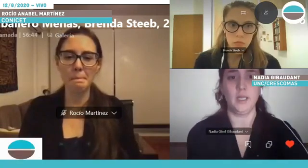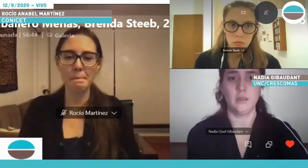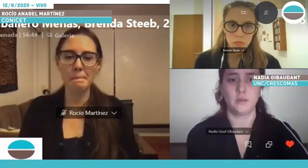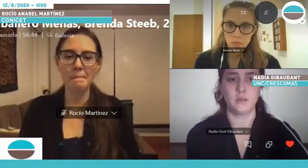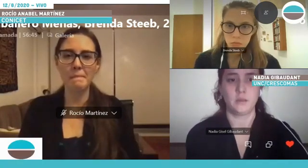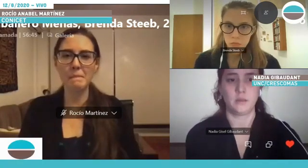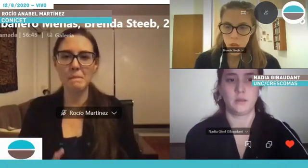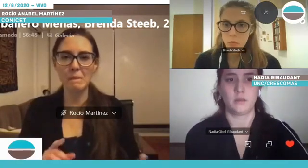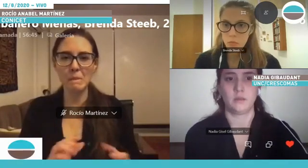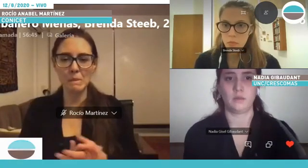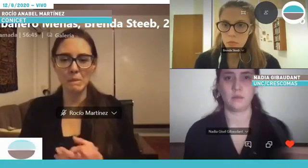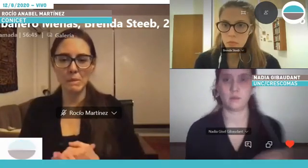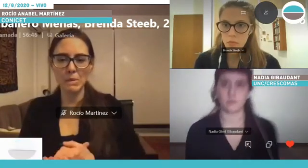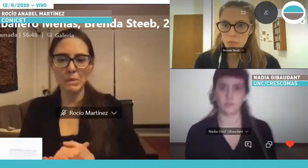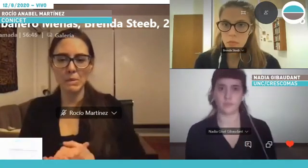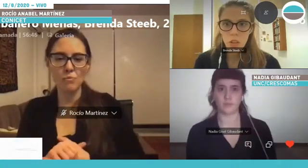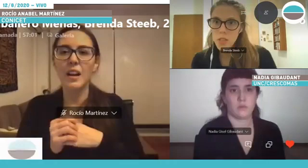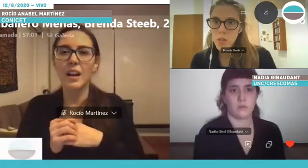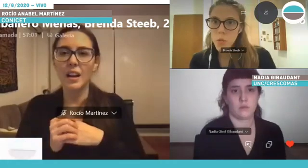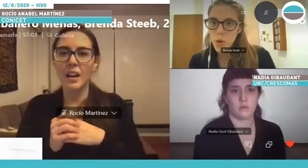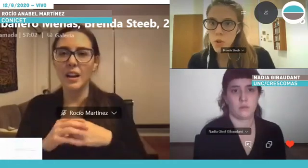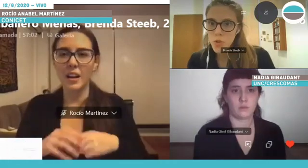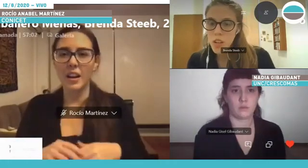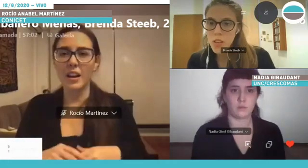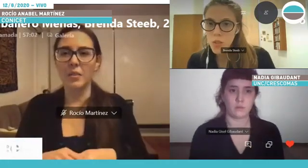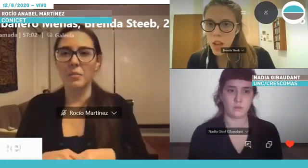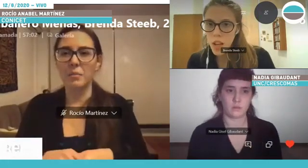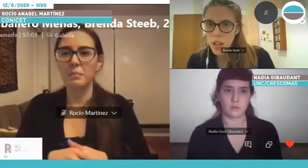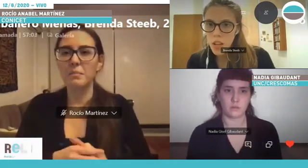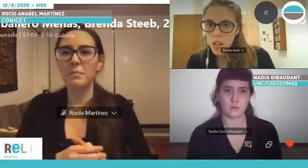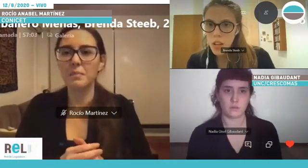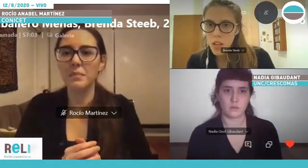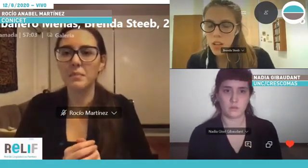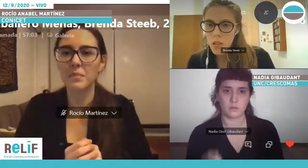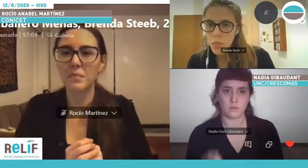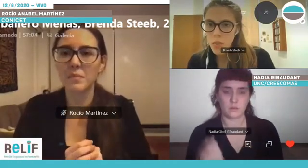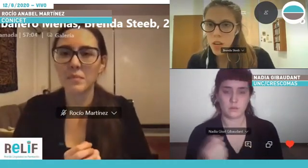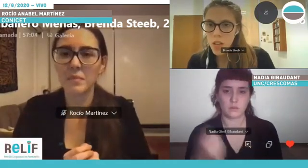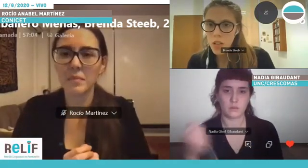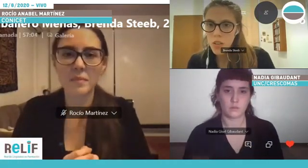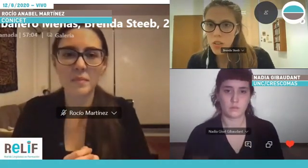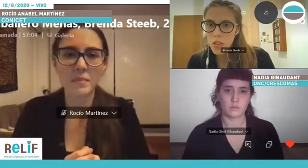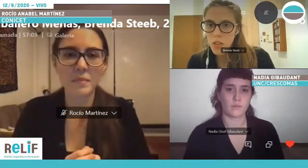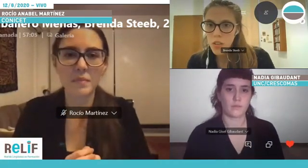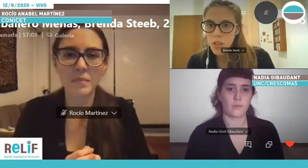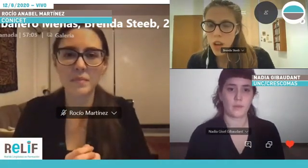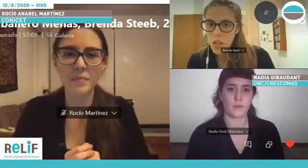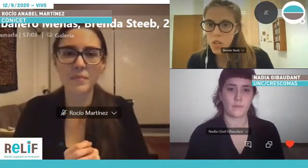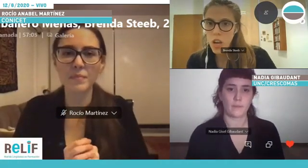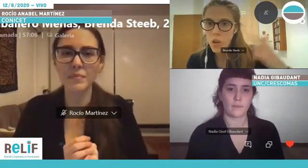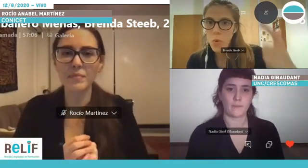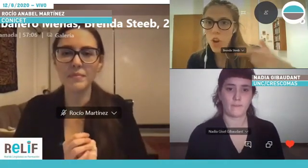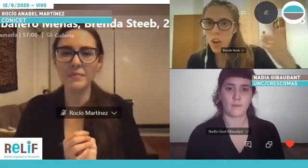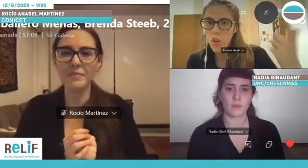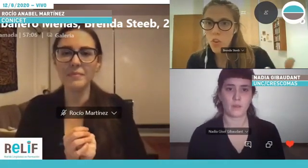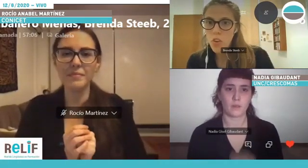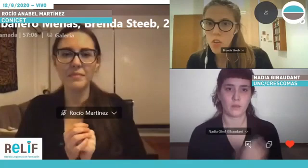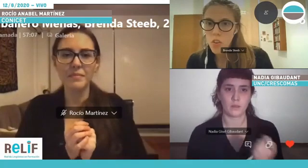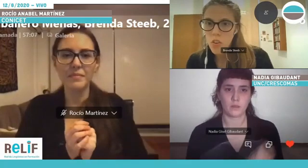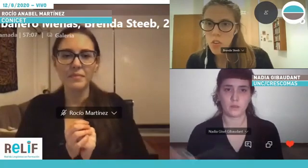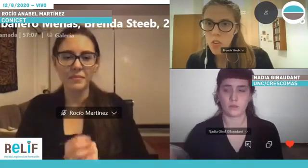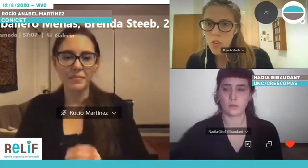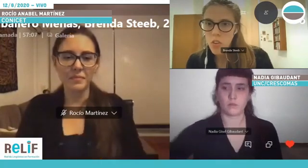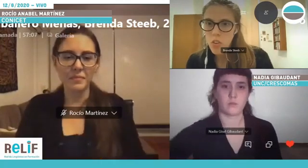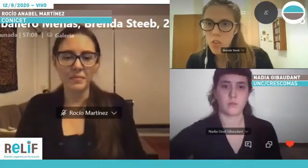Ahí está. Sí. No, es como silenciar para que no haya como